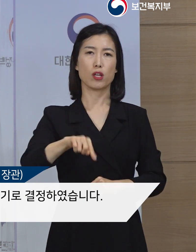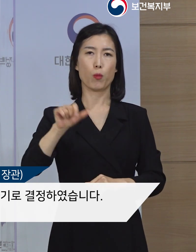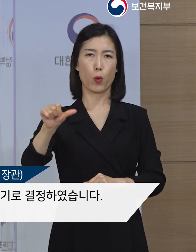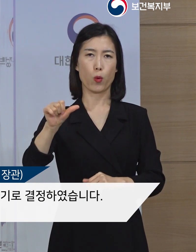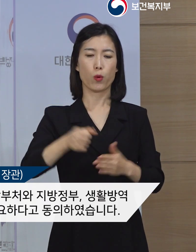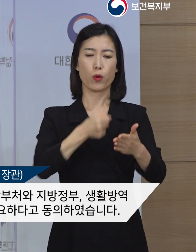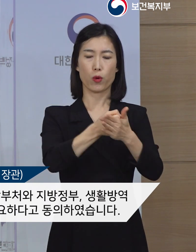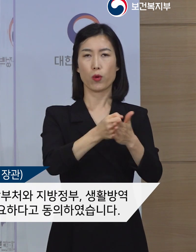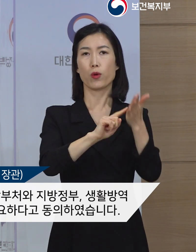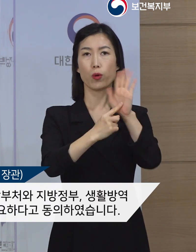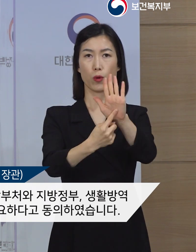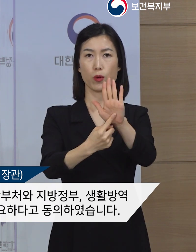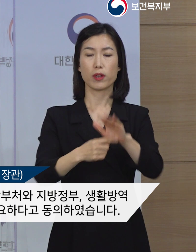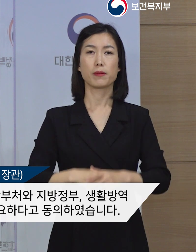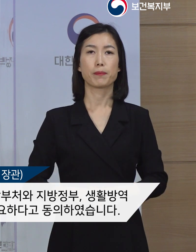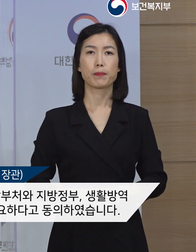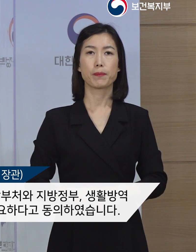결정하였습니다.